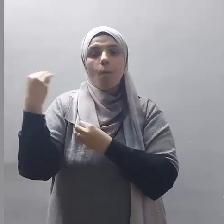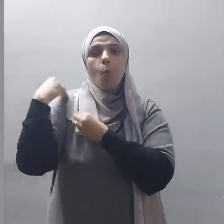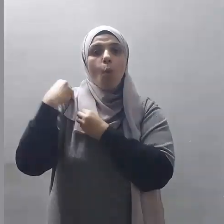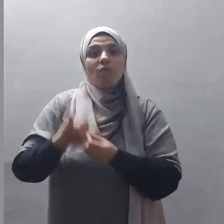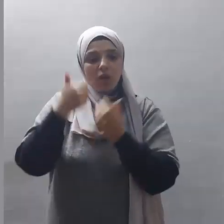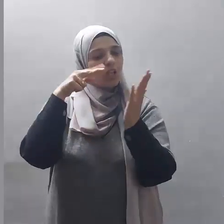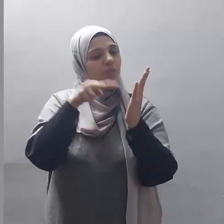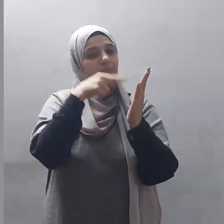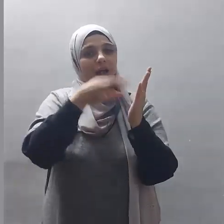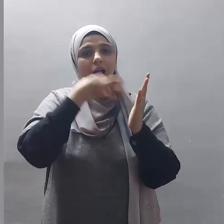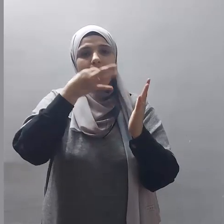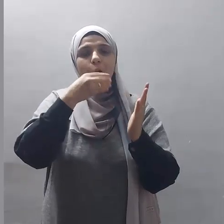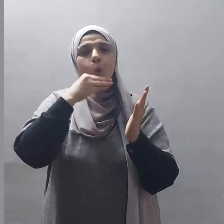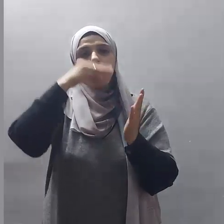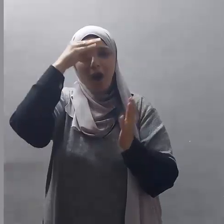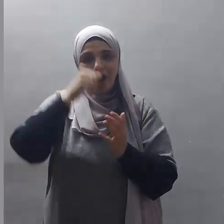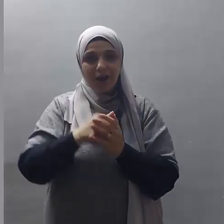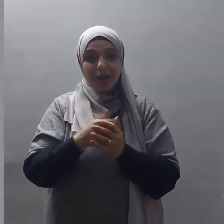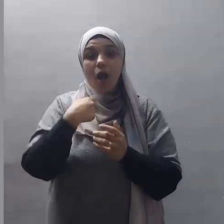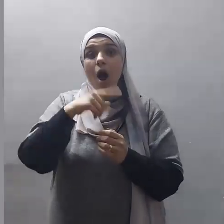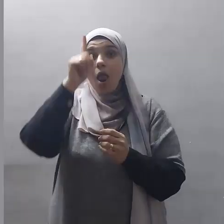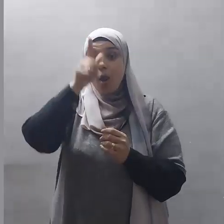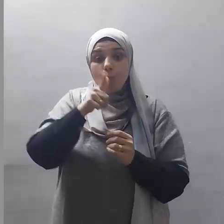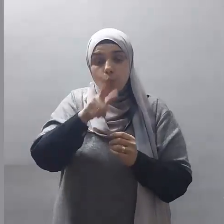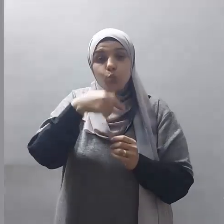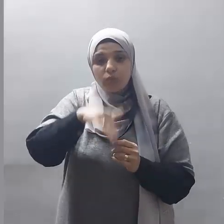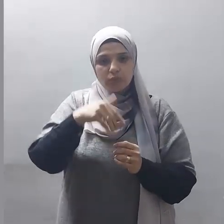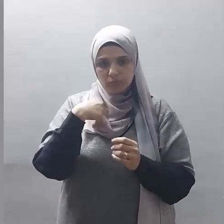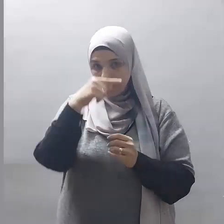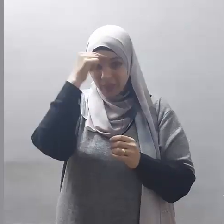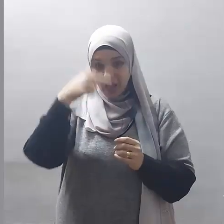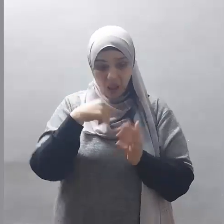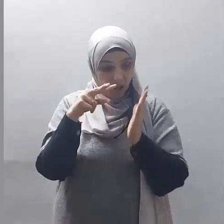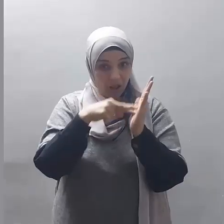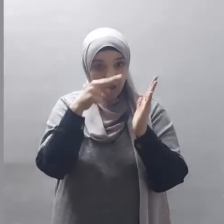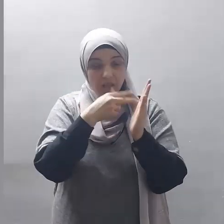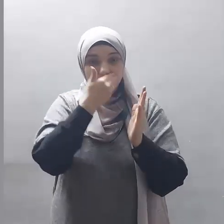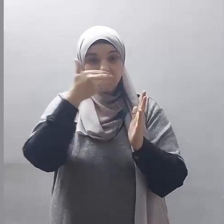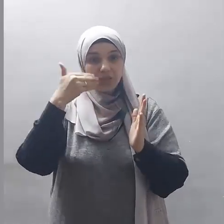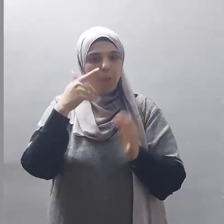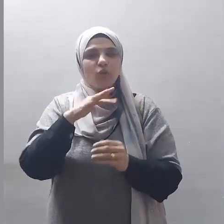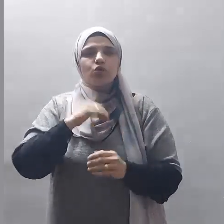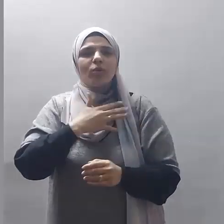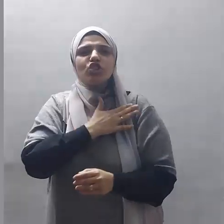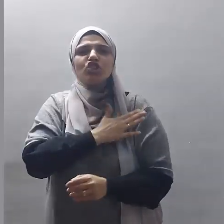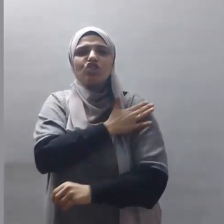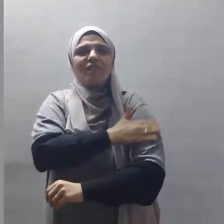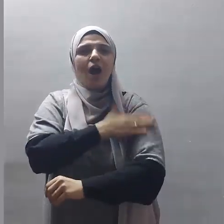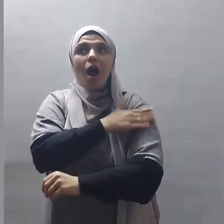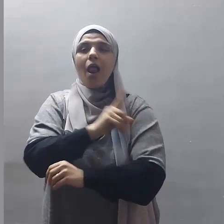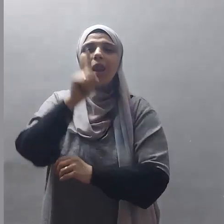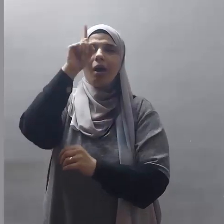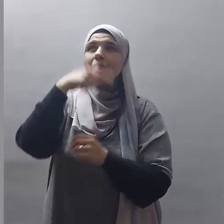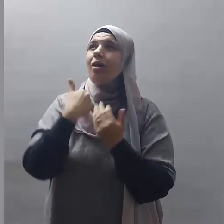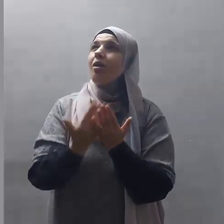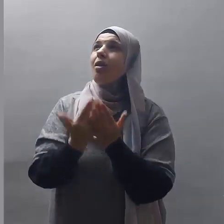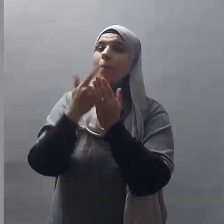قوله: الصيام والقرآن يشفعان للعبد. فيقول الصيام: أي ربي، إني منعته